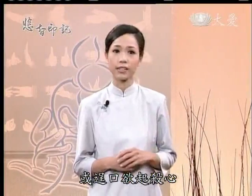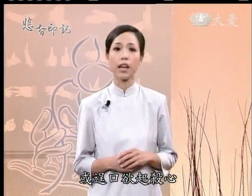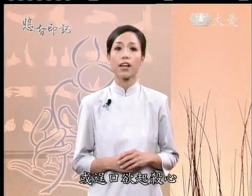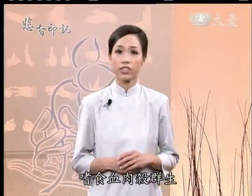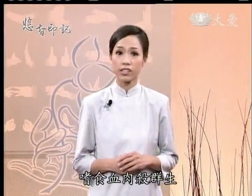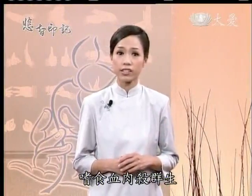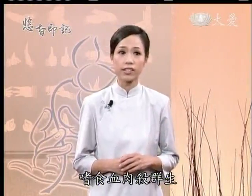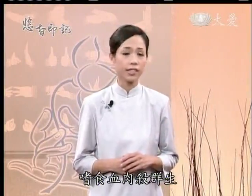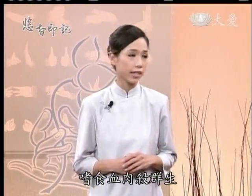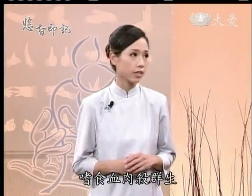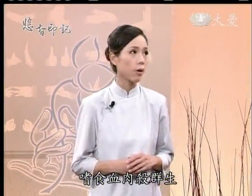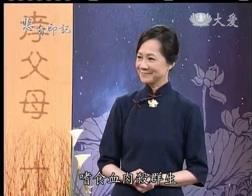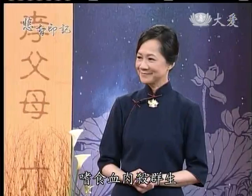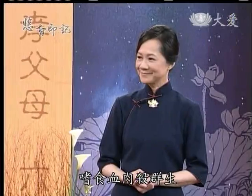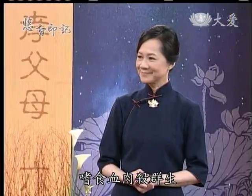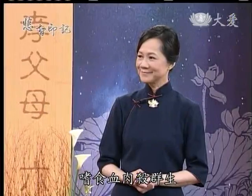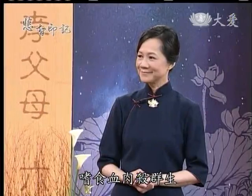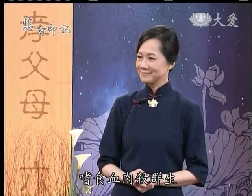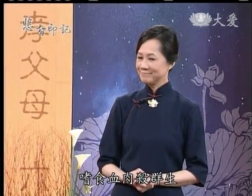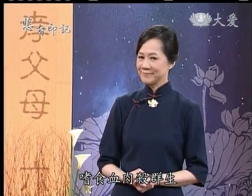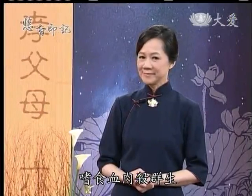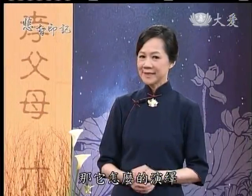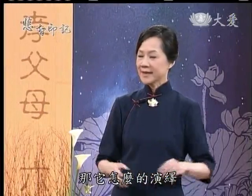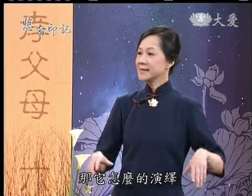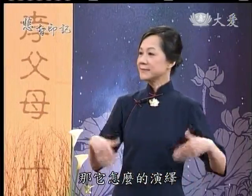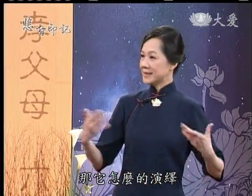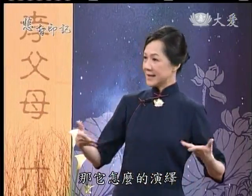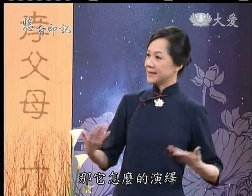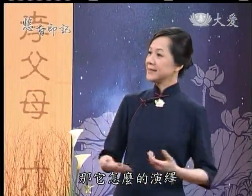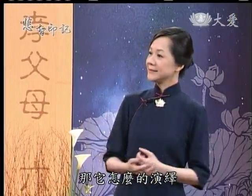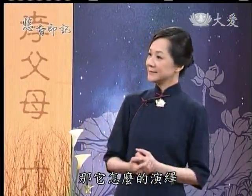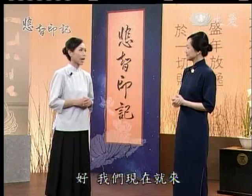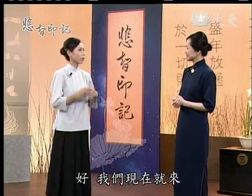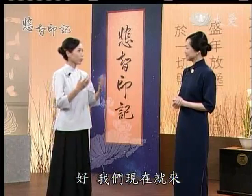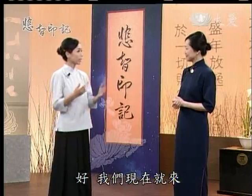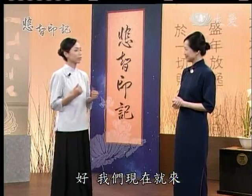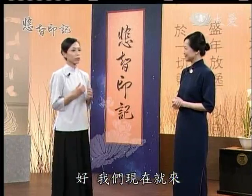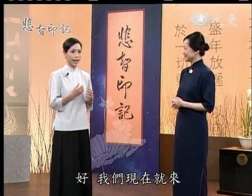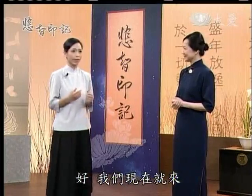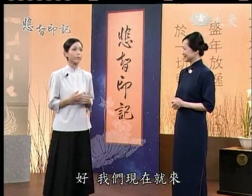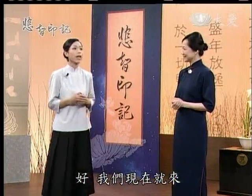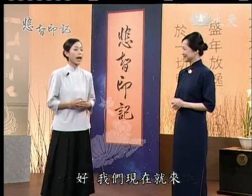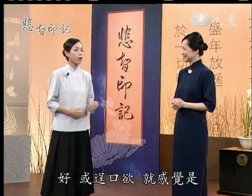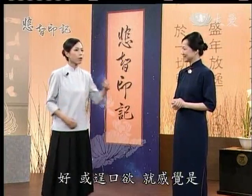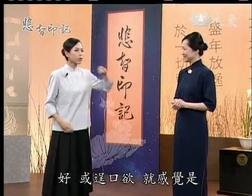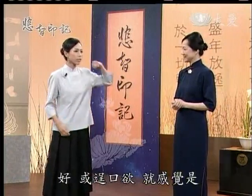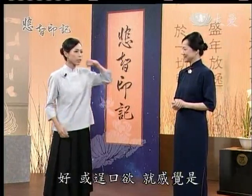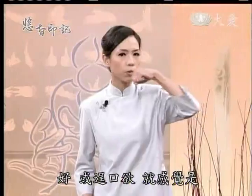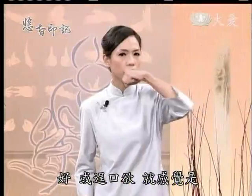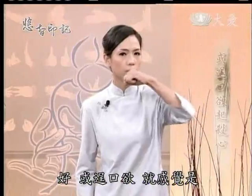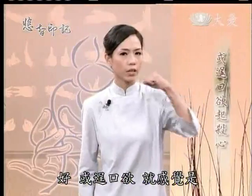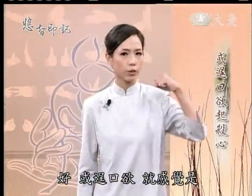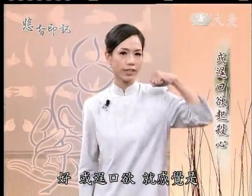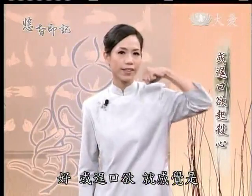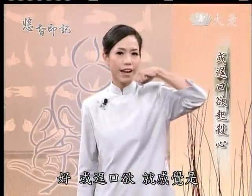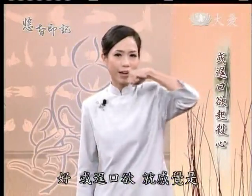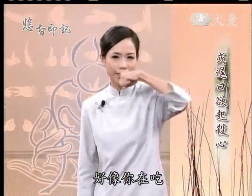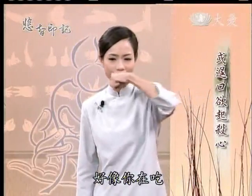心，事实血肉杀群生。 那它怎么个演绎呢？ 好，我们现在就来哈。好，或成口欲呢，就感觉是好像你